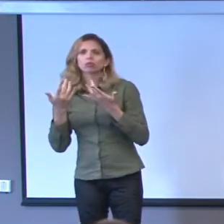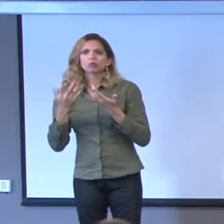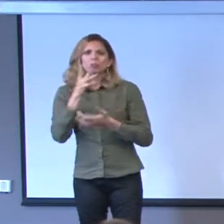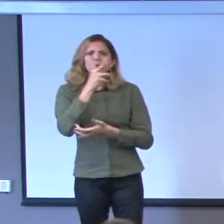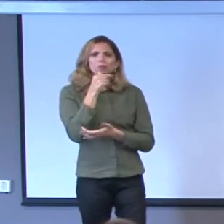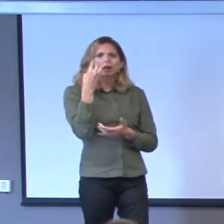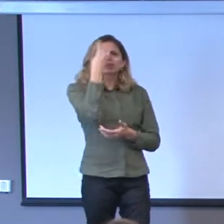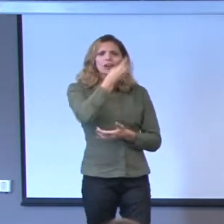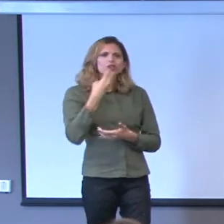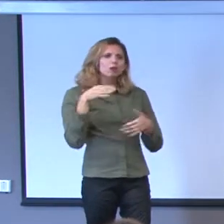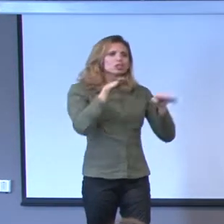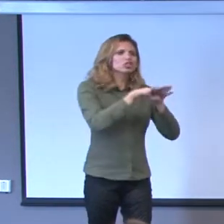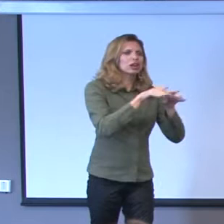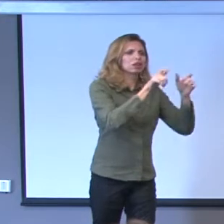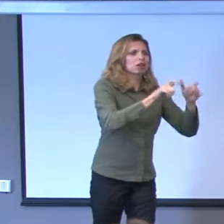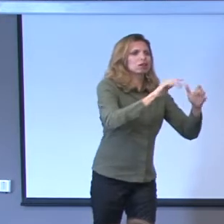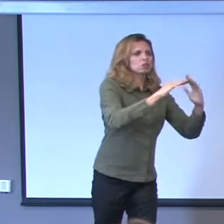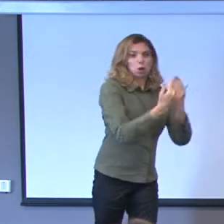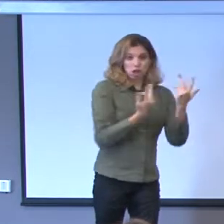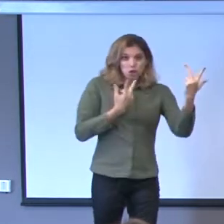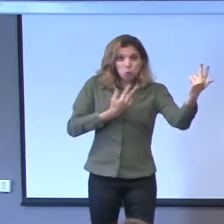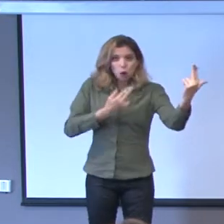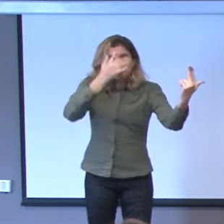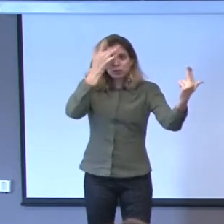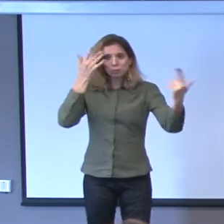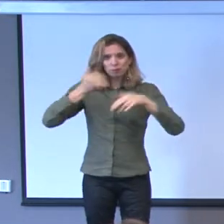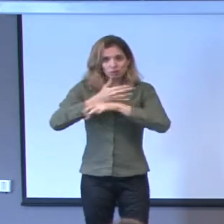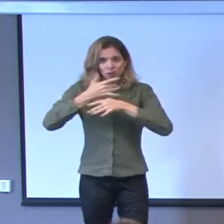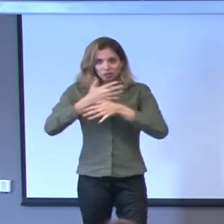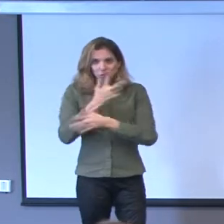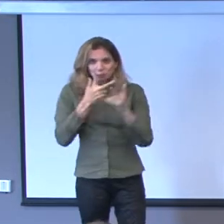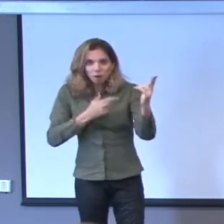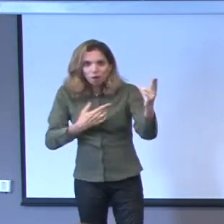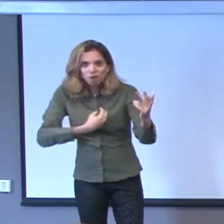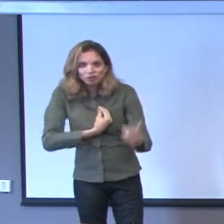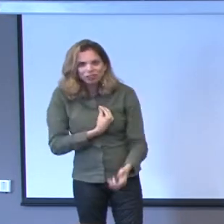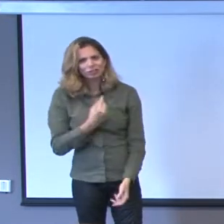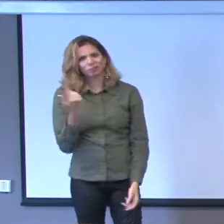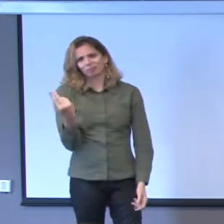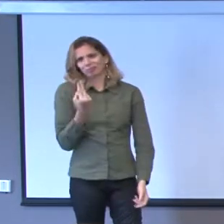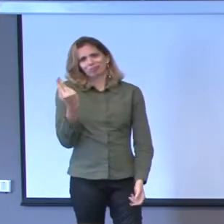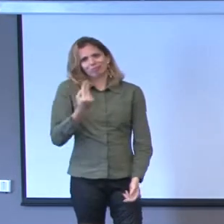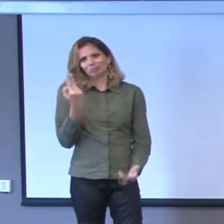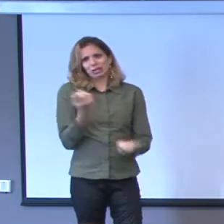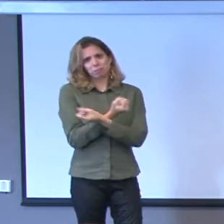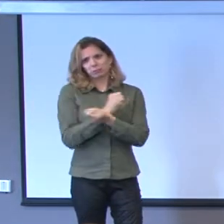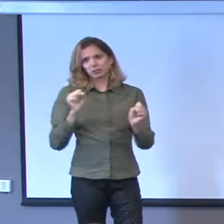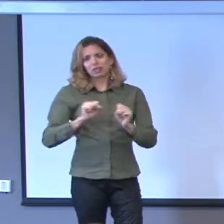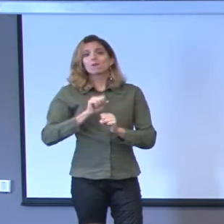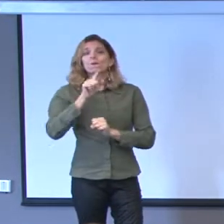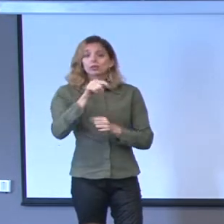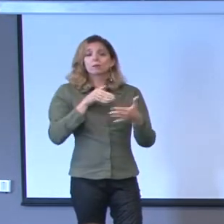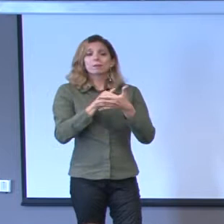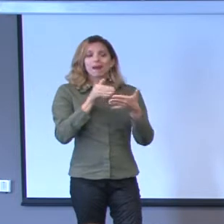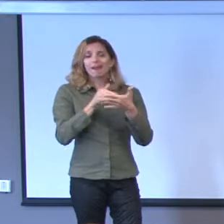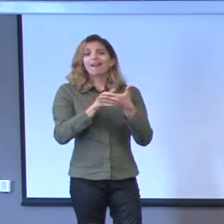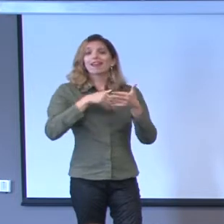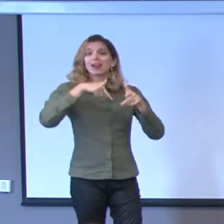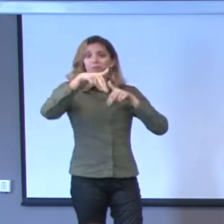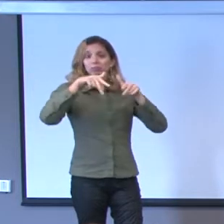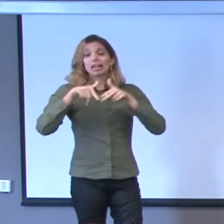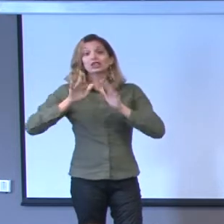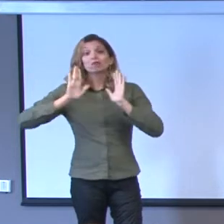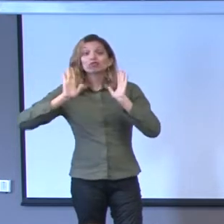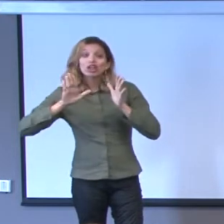vai ter a mesma igualdade de oportunidades das pessoas que moram nos principais centros e tem uma barreira a menos, que é a barreira da mobilidade. Então, já